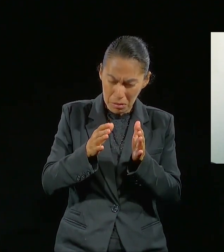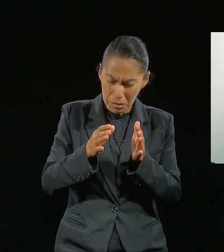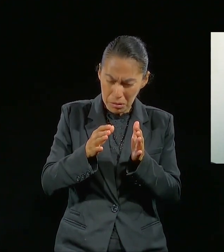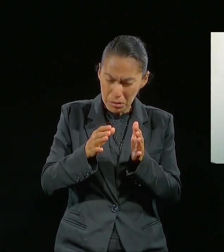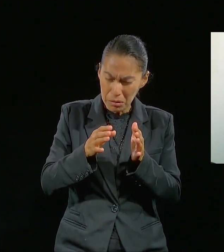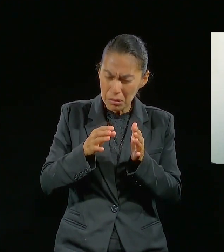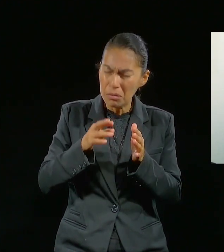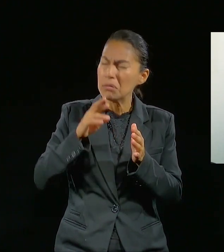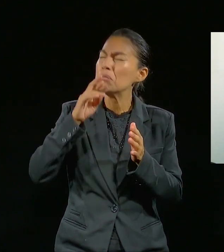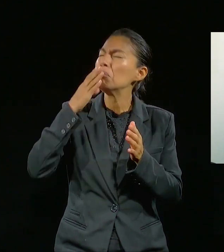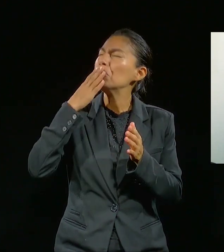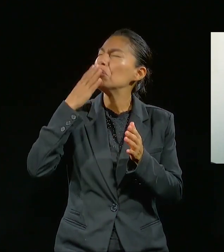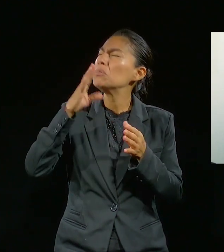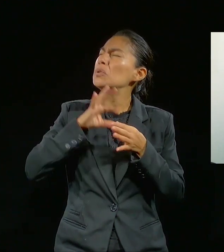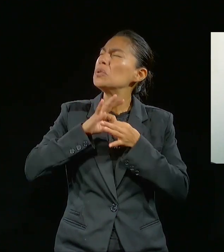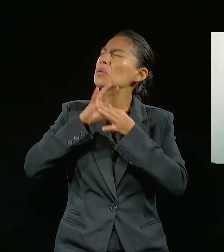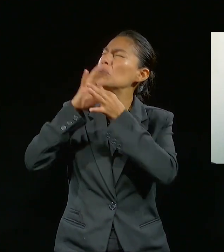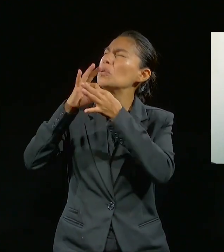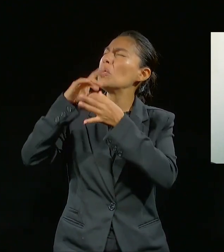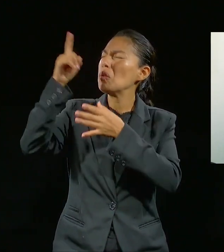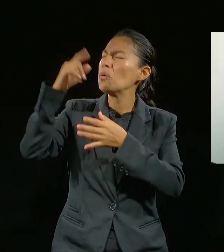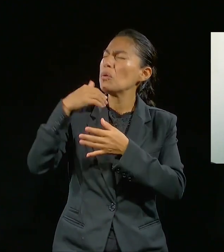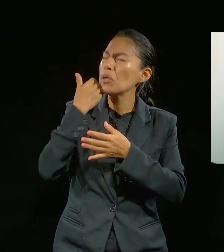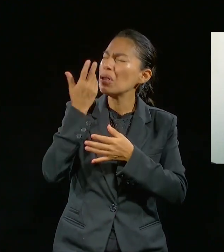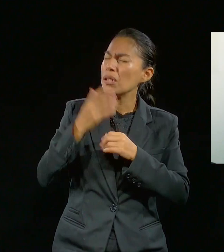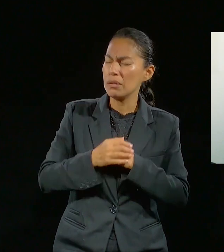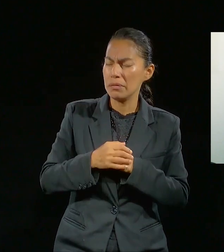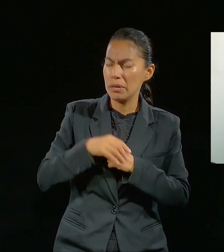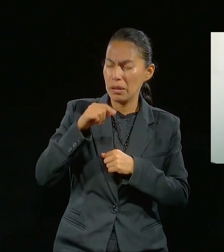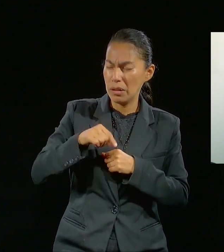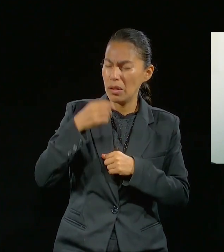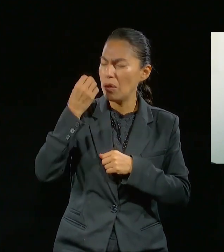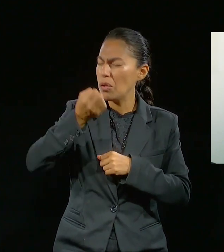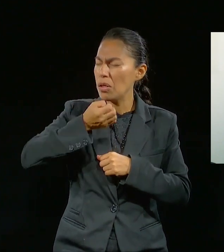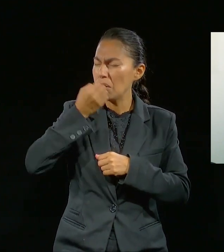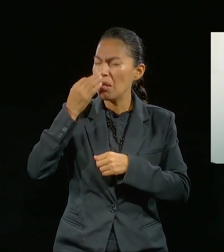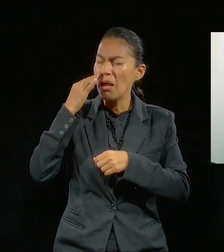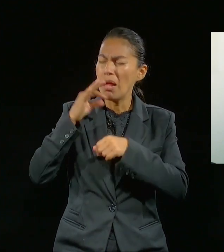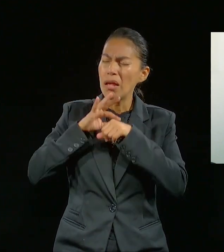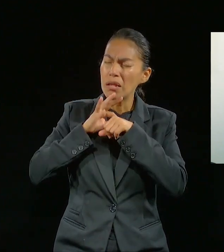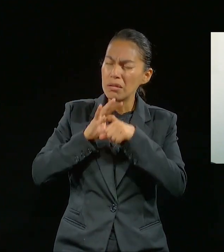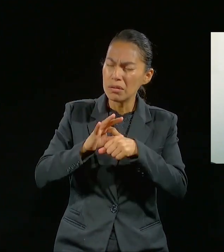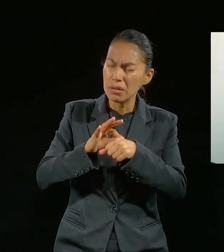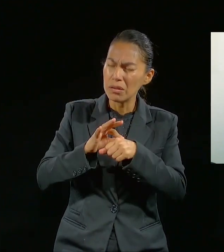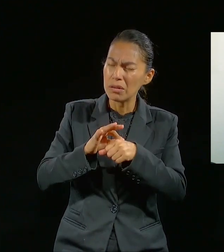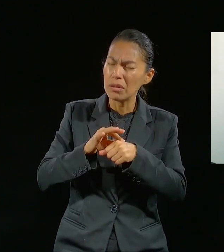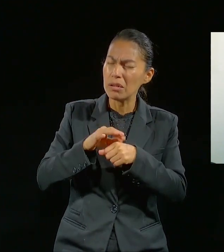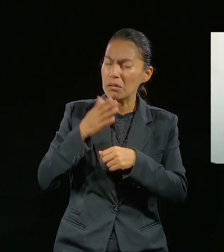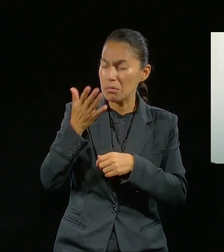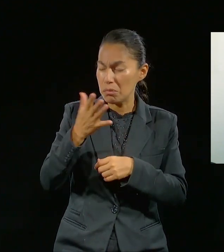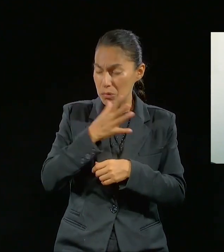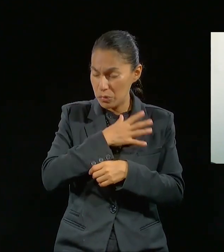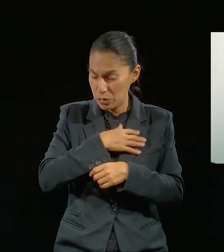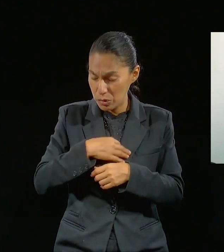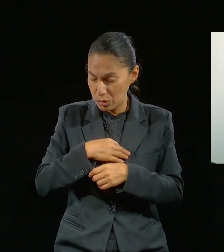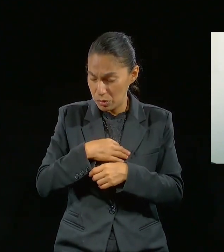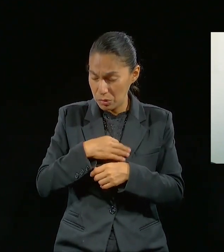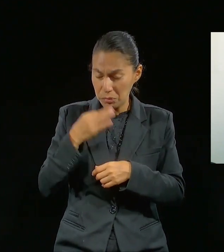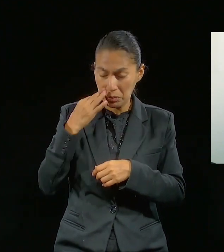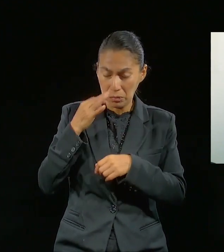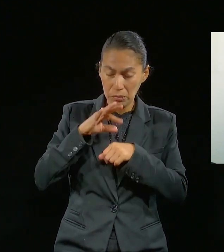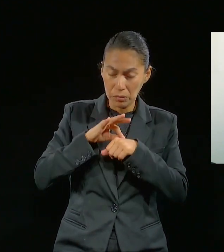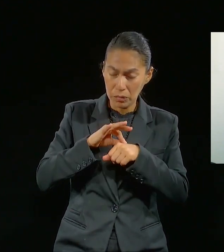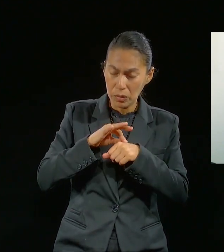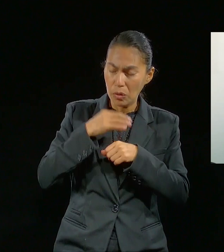para mi hijo era estar aquí, Señor, testificando de la oración. Amén. Ese instrumento